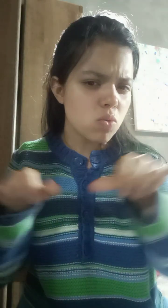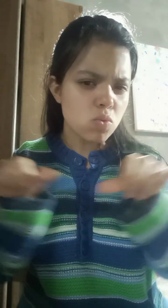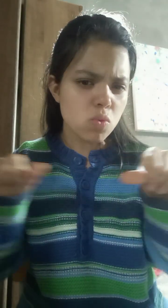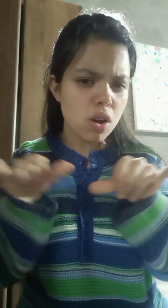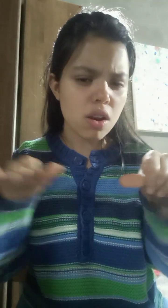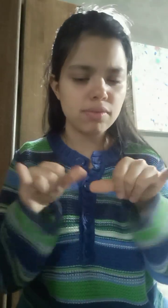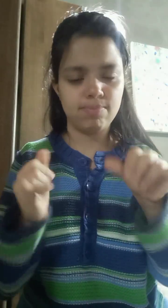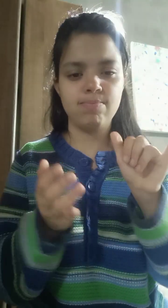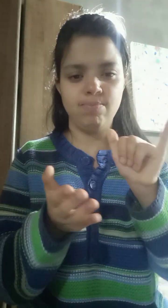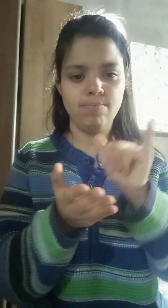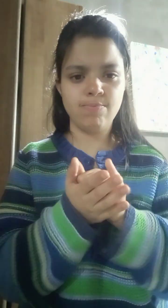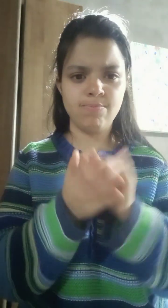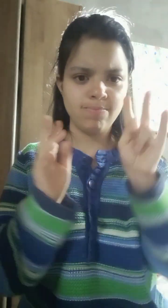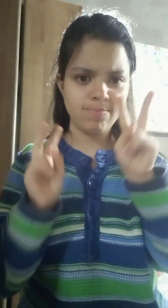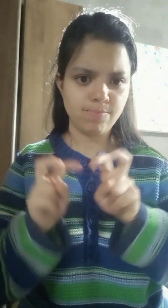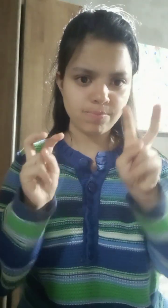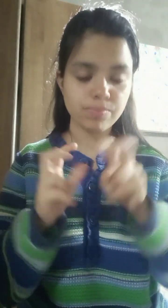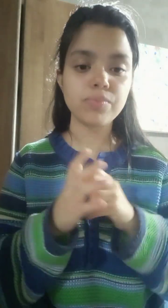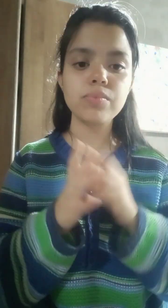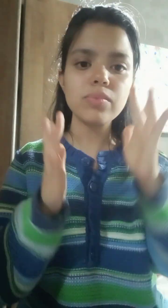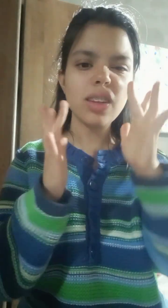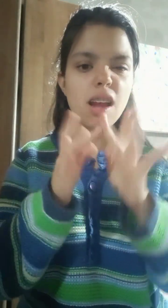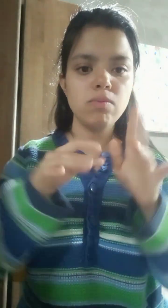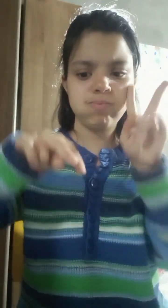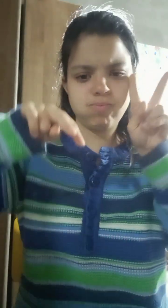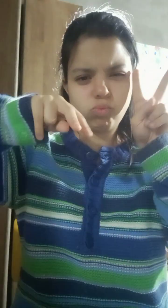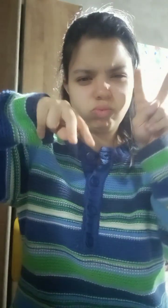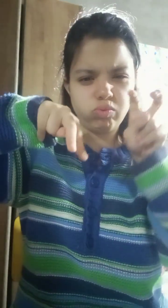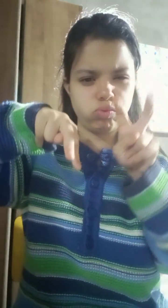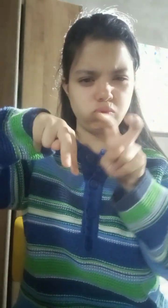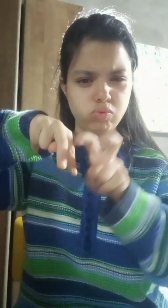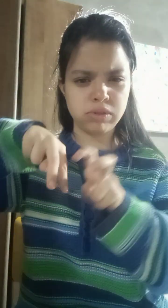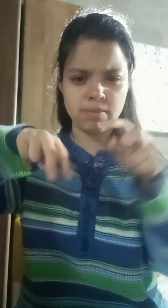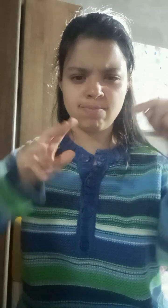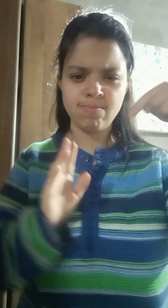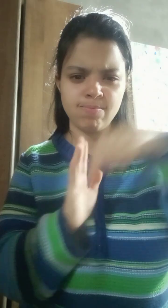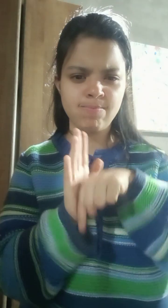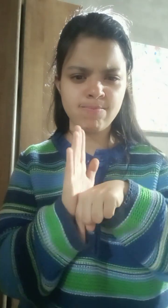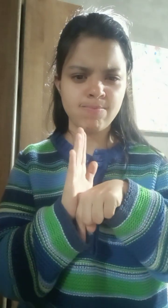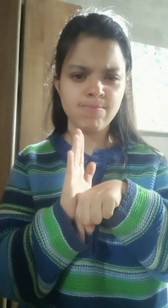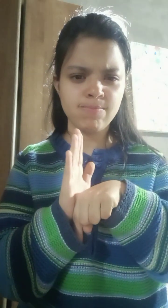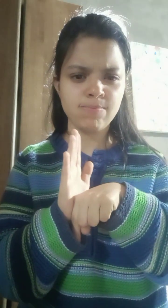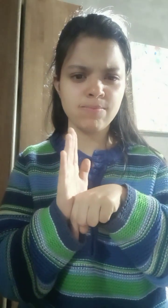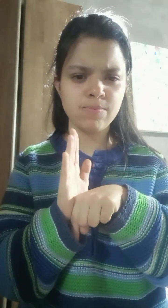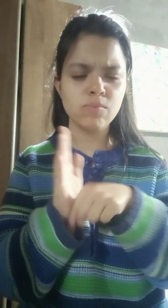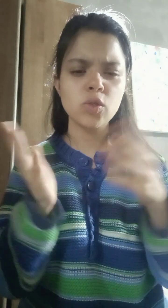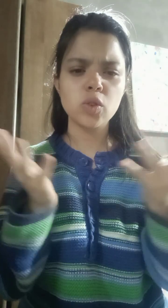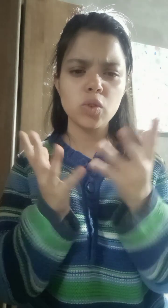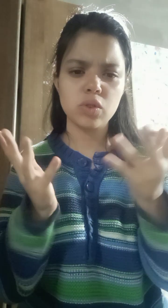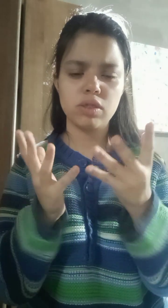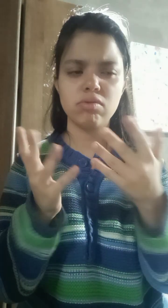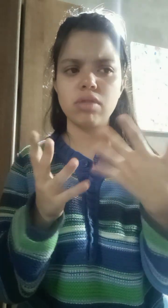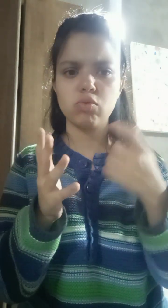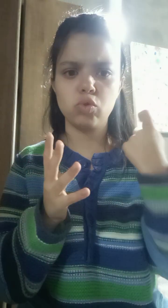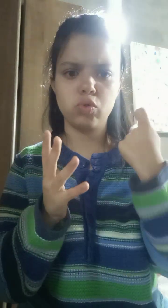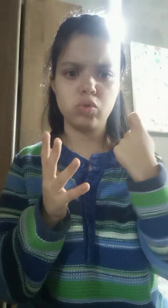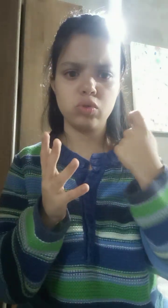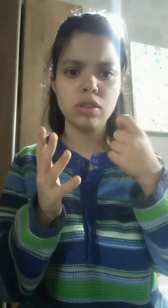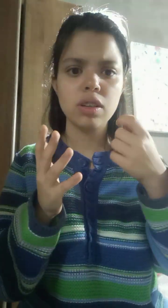En un metaestudio publicado recientemente en la revista Human